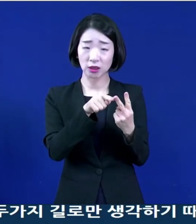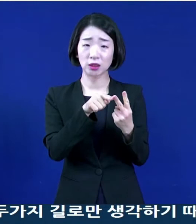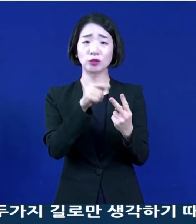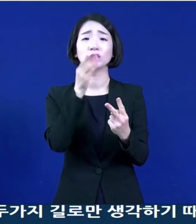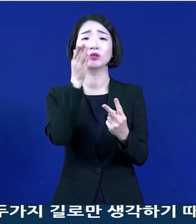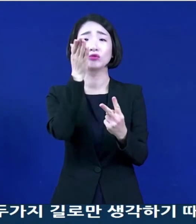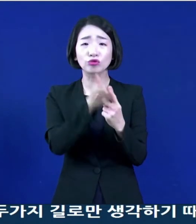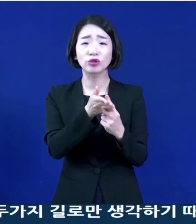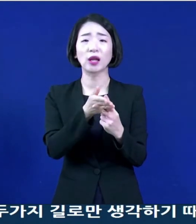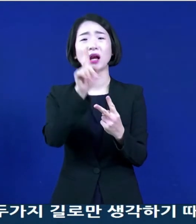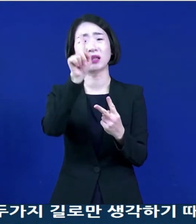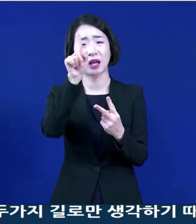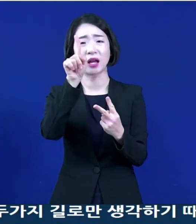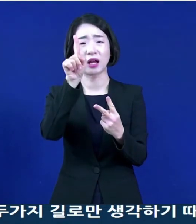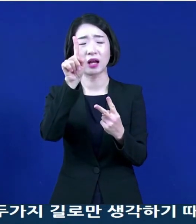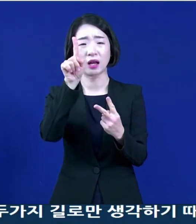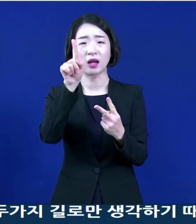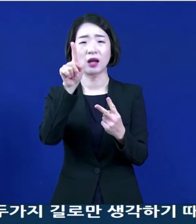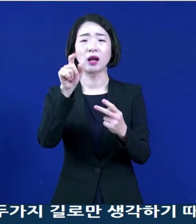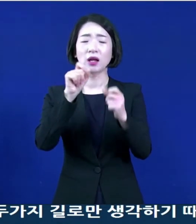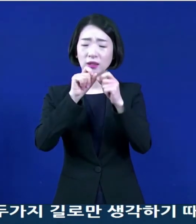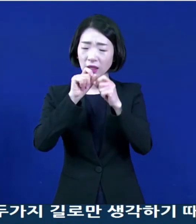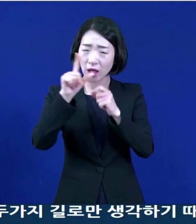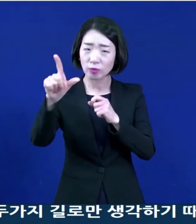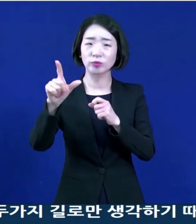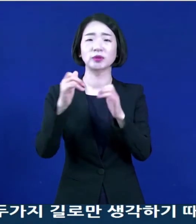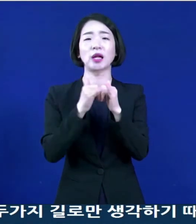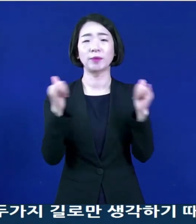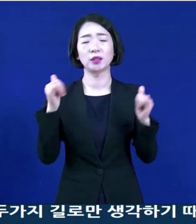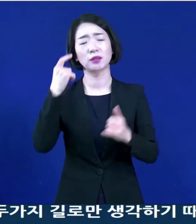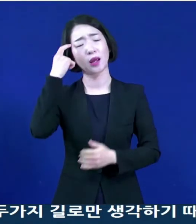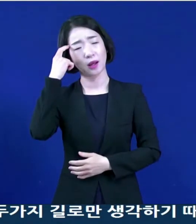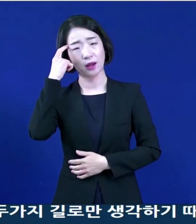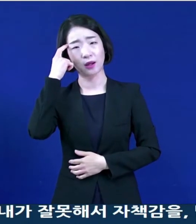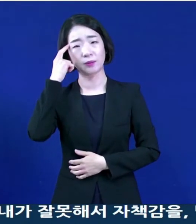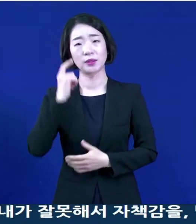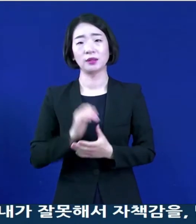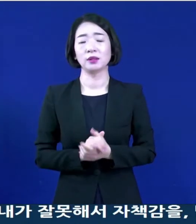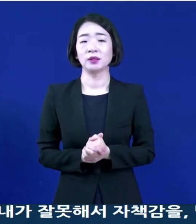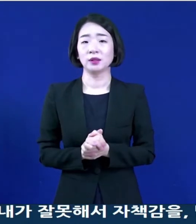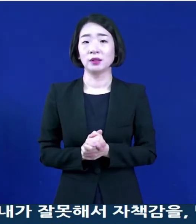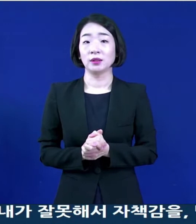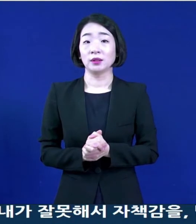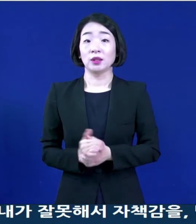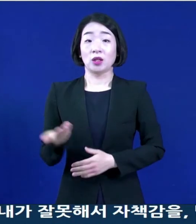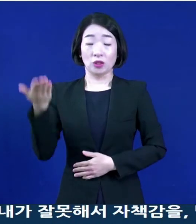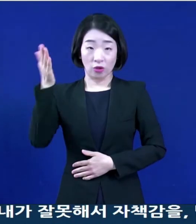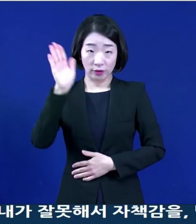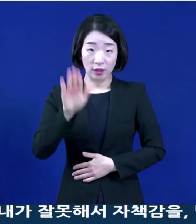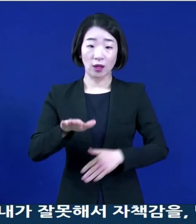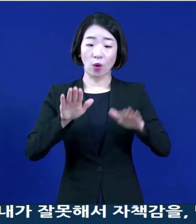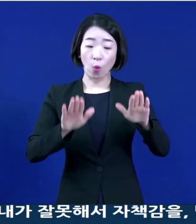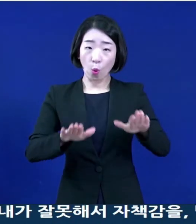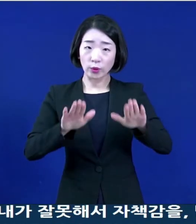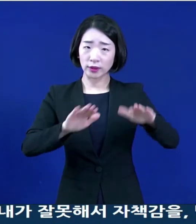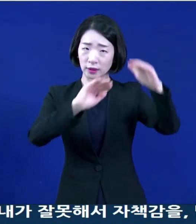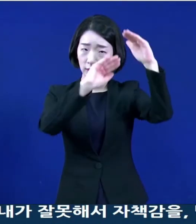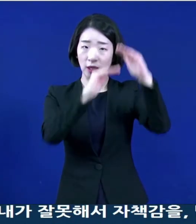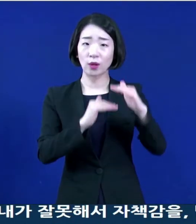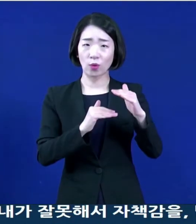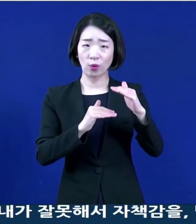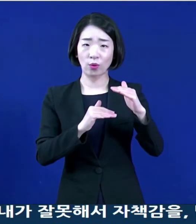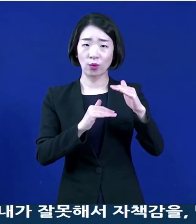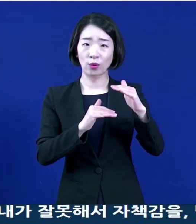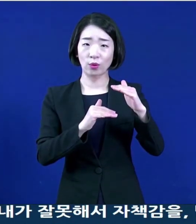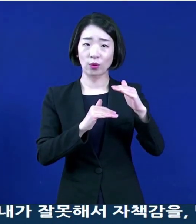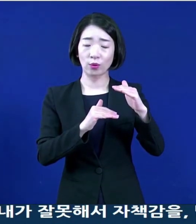한 가지 길로 가는 것이 대부분의 모습이라는 것이죠. 오늘 본문에서 예수님은